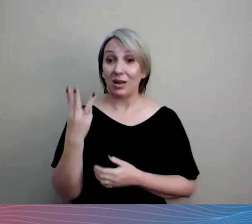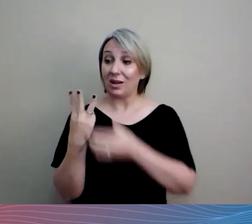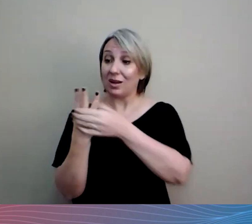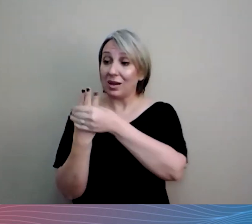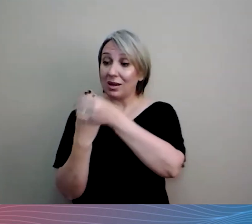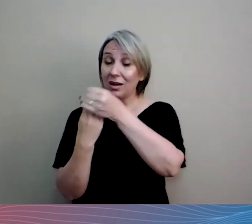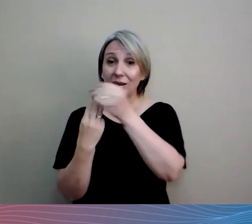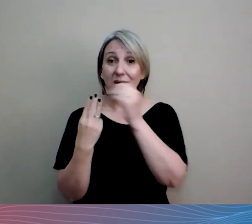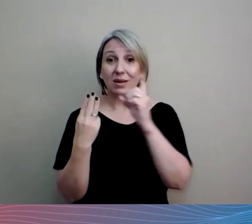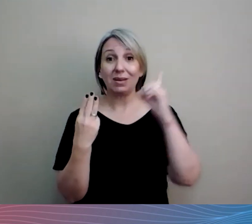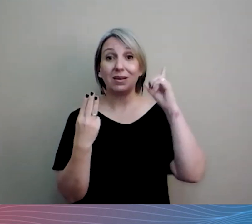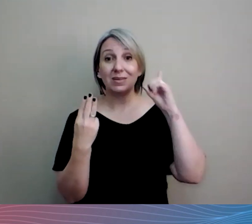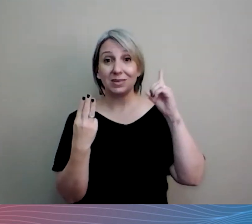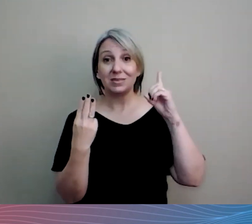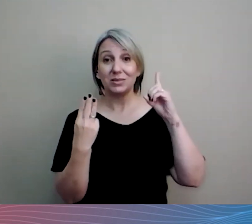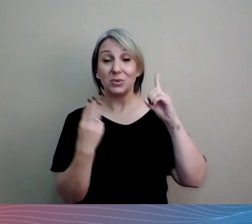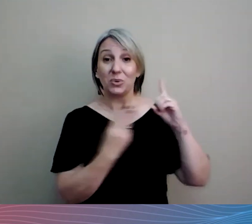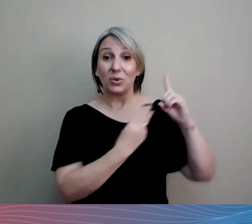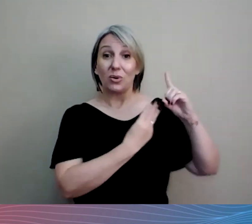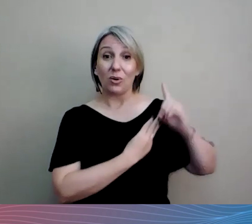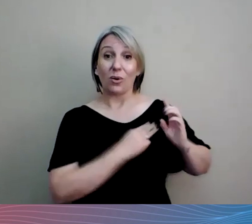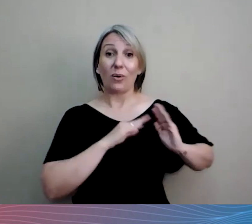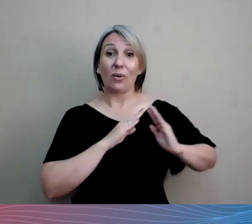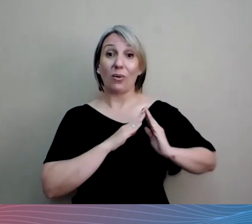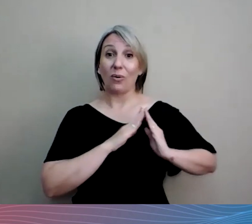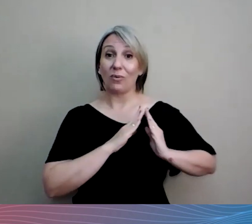nós, tá? Ó Senhor Jesus.